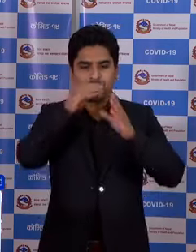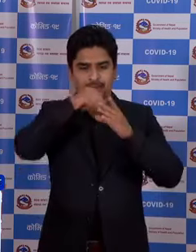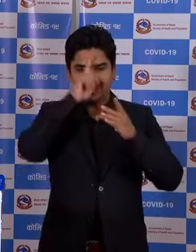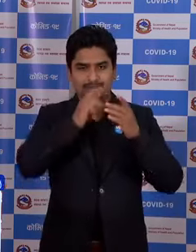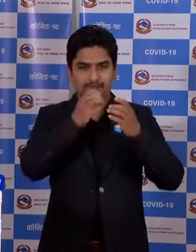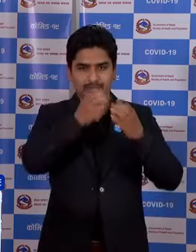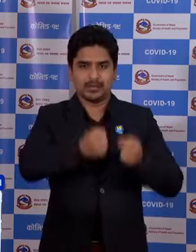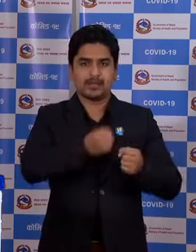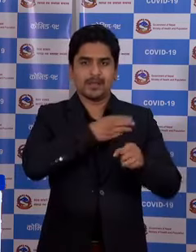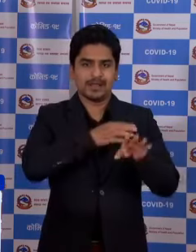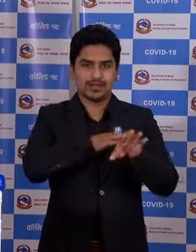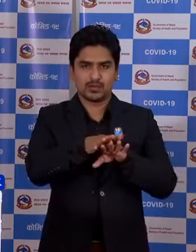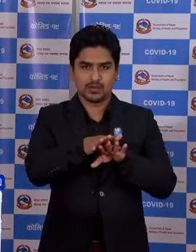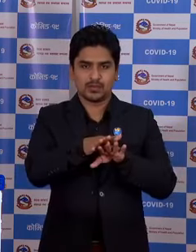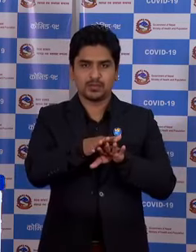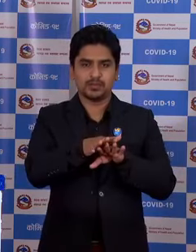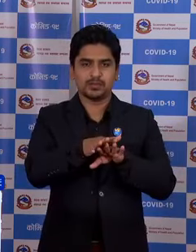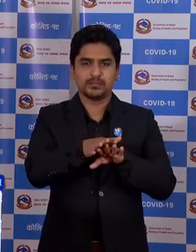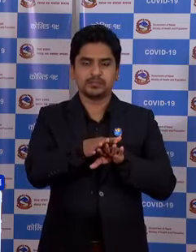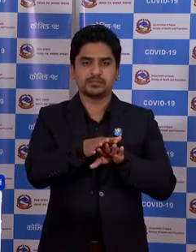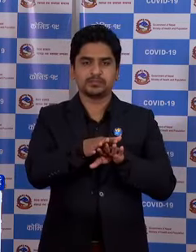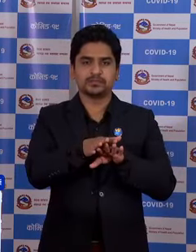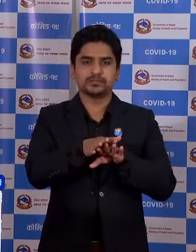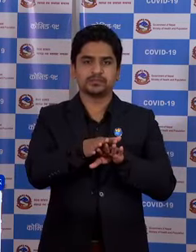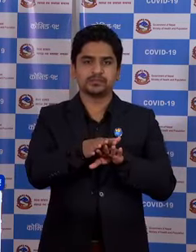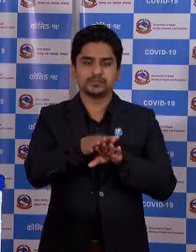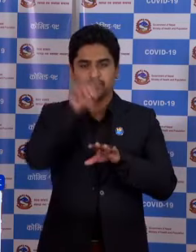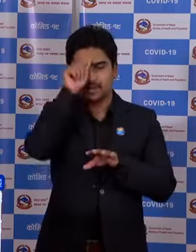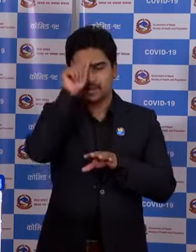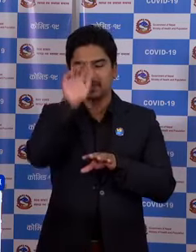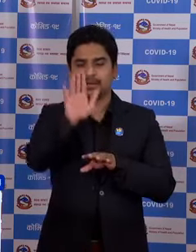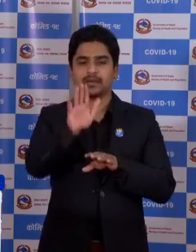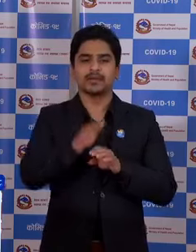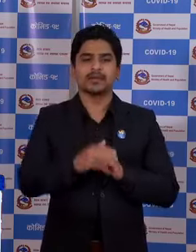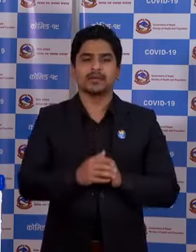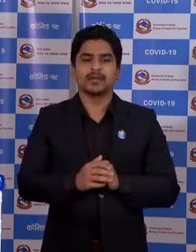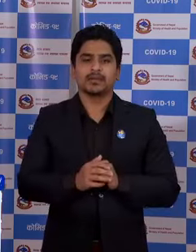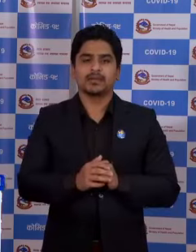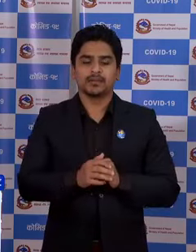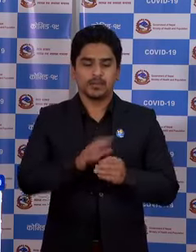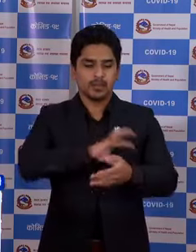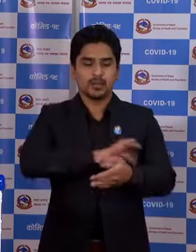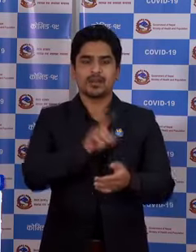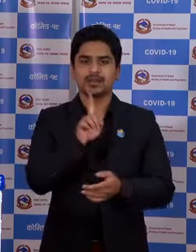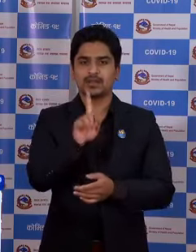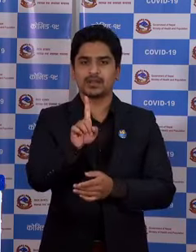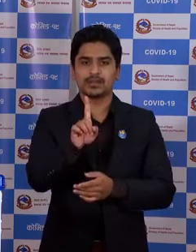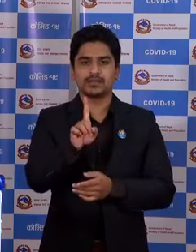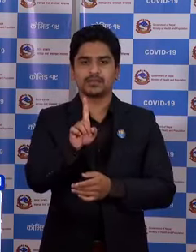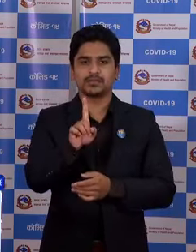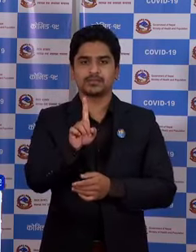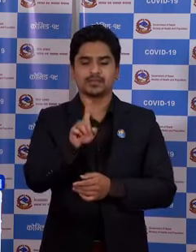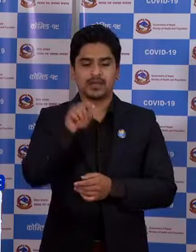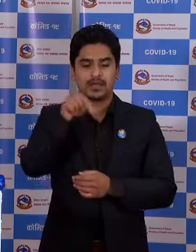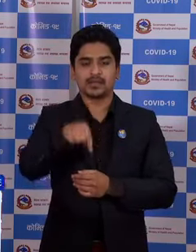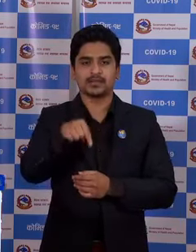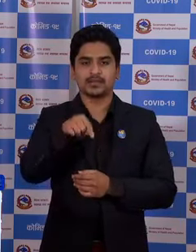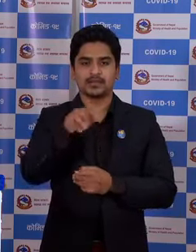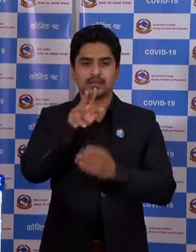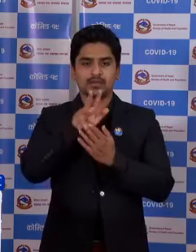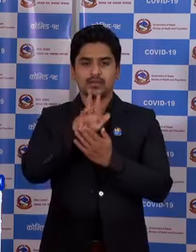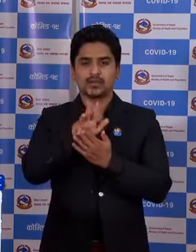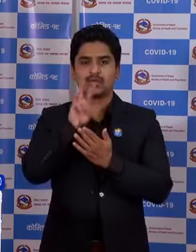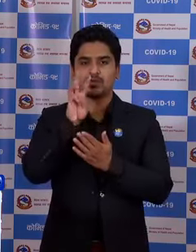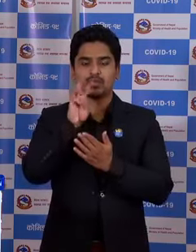क्वारेन्टाइनमा रहेका व्यक्तिहरूको विवरण भन्न चाहन्छु। प्रदेश नम्बर एकमा आज